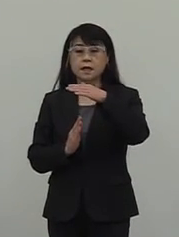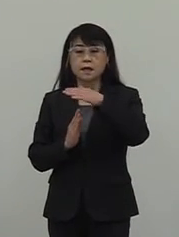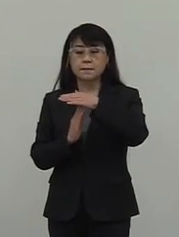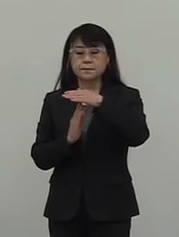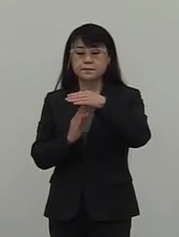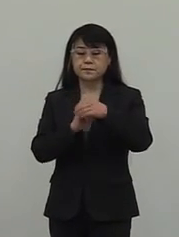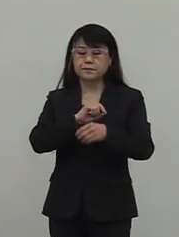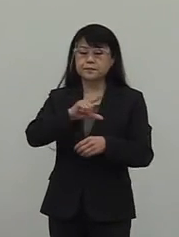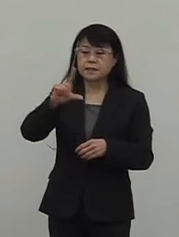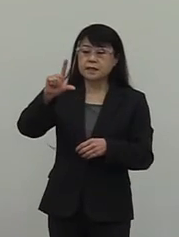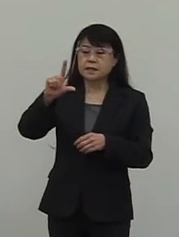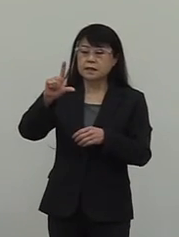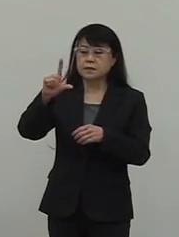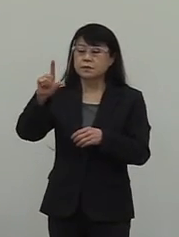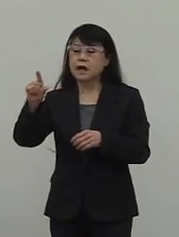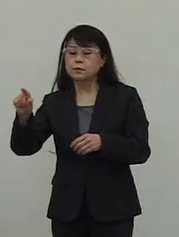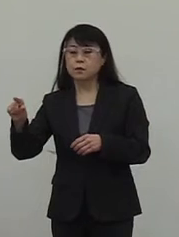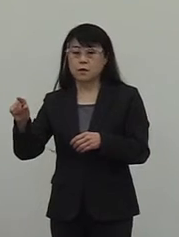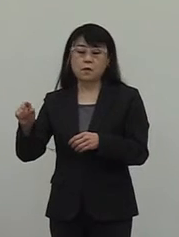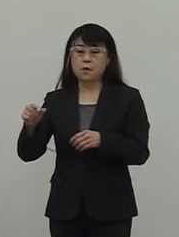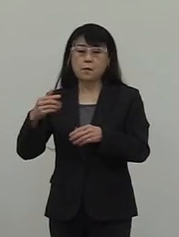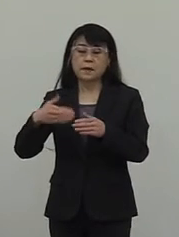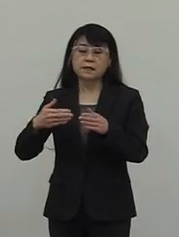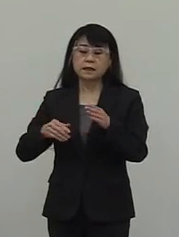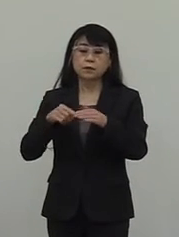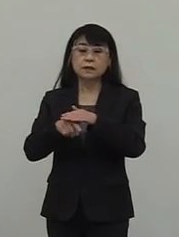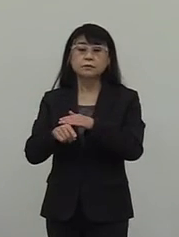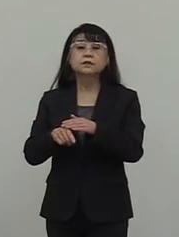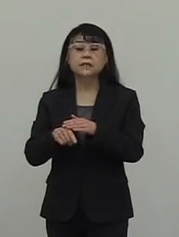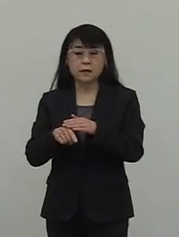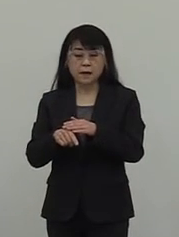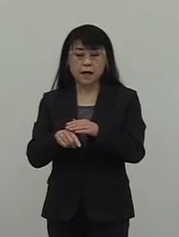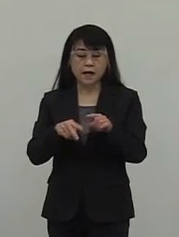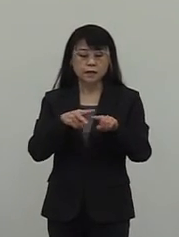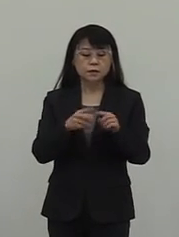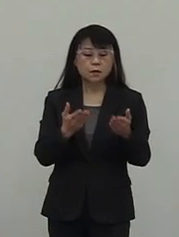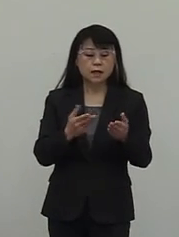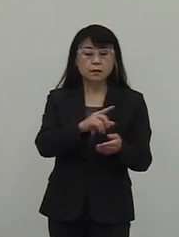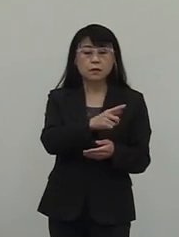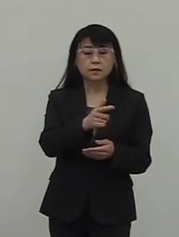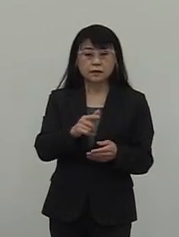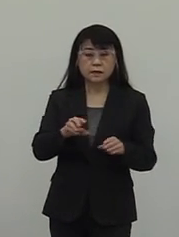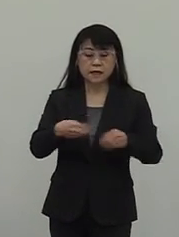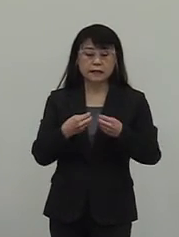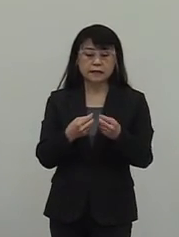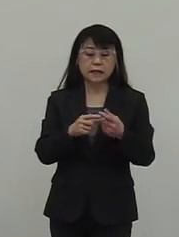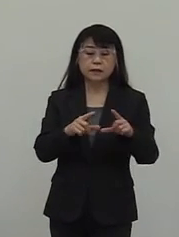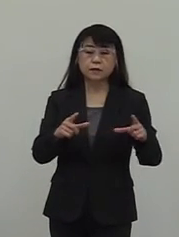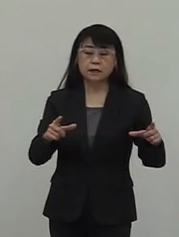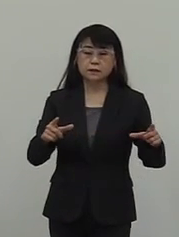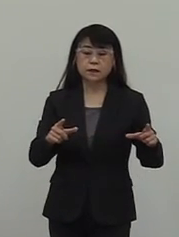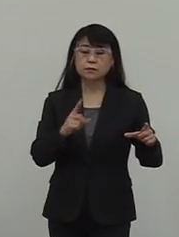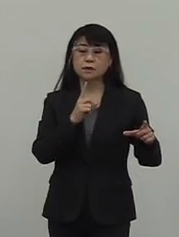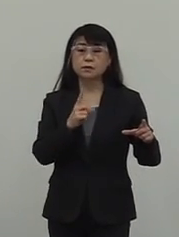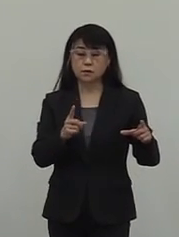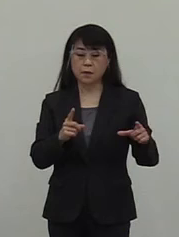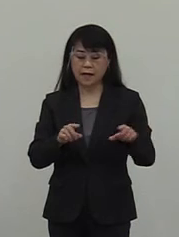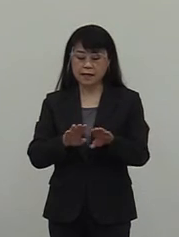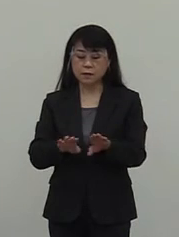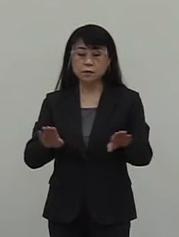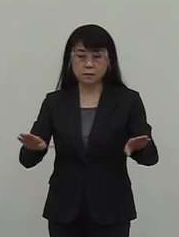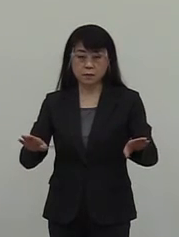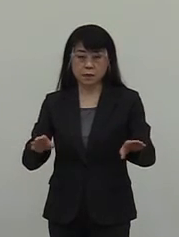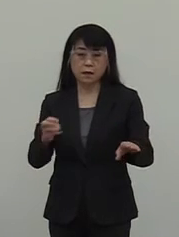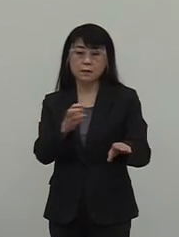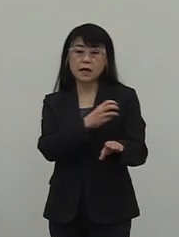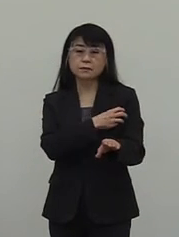た、保育施設ですとか、それから小学校で、まあ、感染が広がっているというのは、これイコールあのそういった小さい子どもたちがワクチ